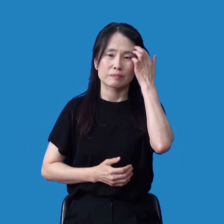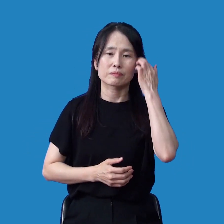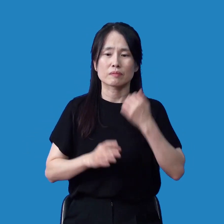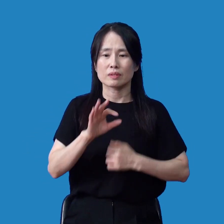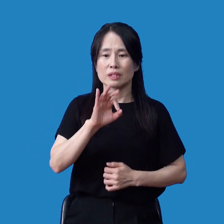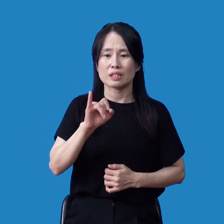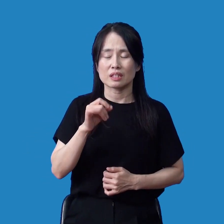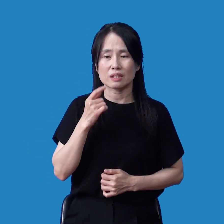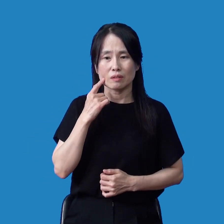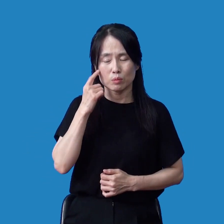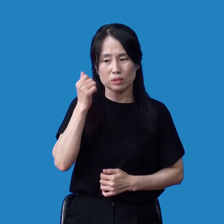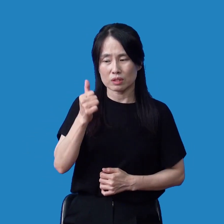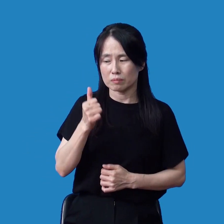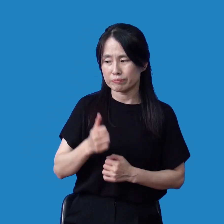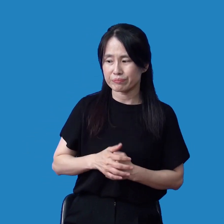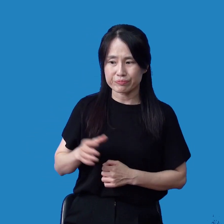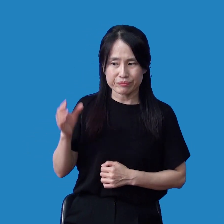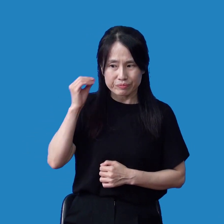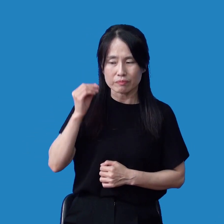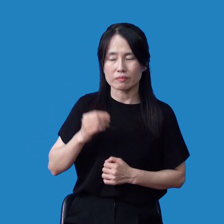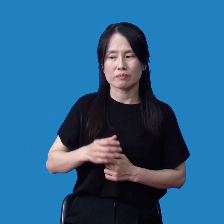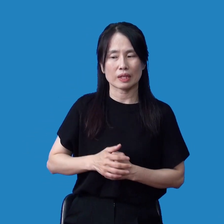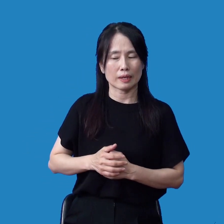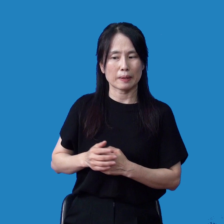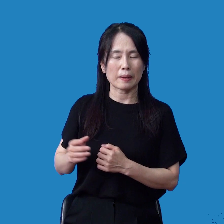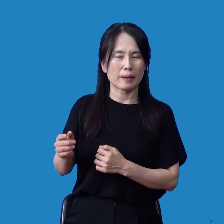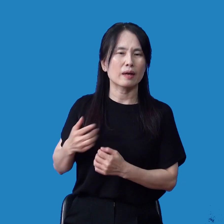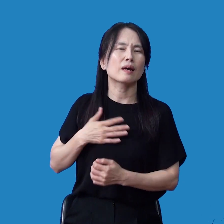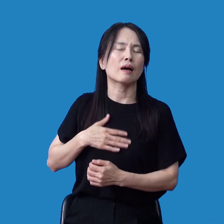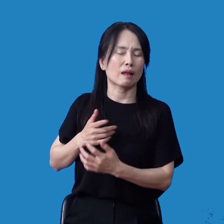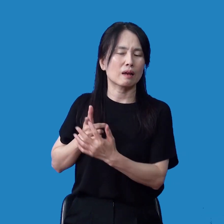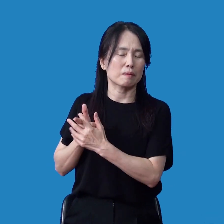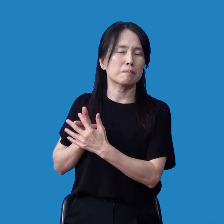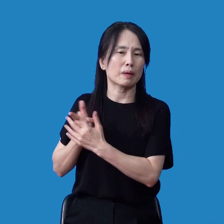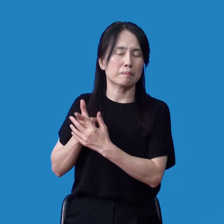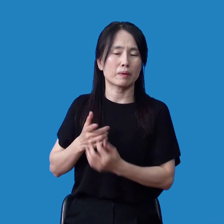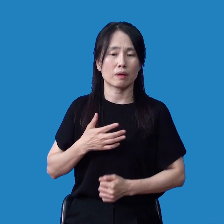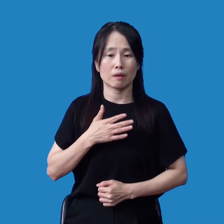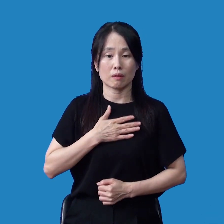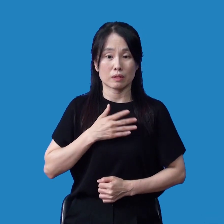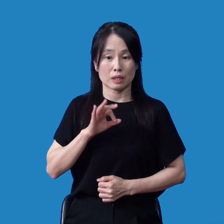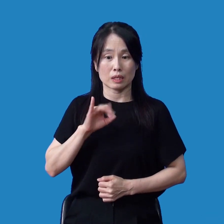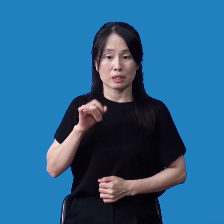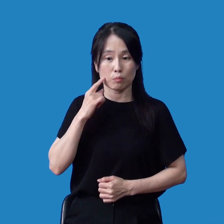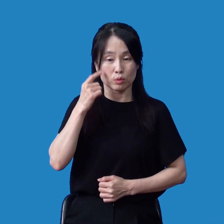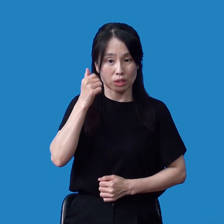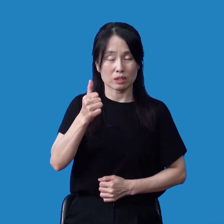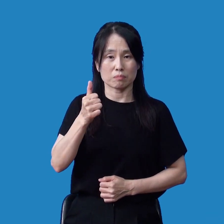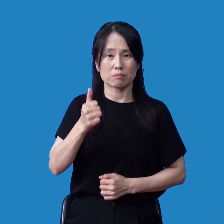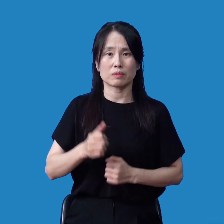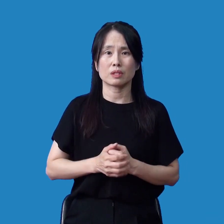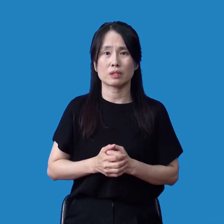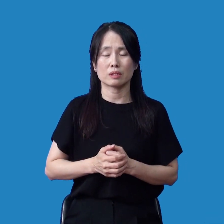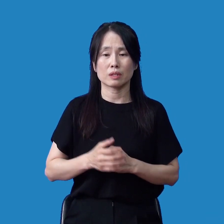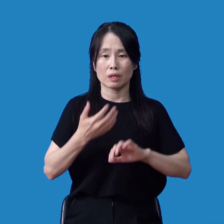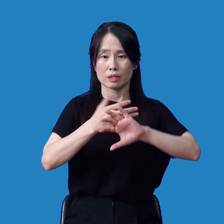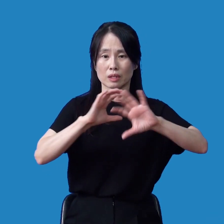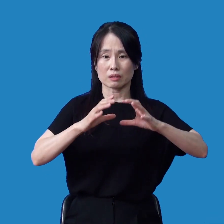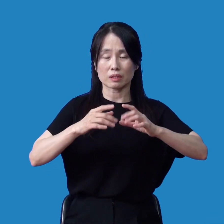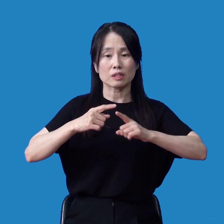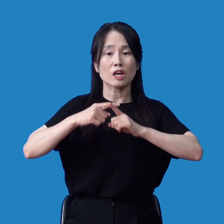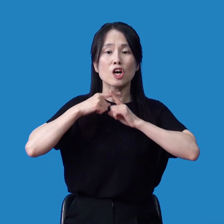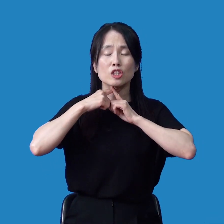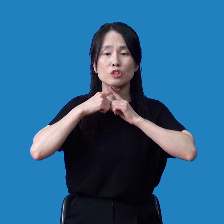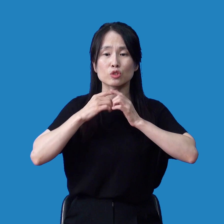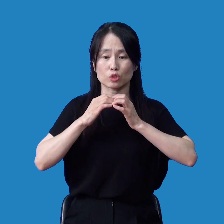이 목사님이 무슨 말인지 금방 알아채렸습니다. 자기 교회가 양화진에 외국인 선교사